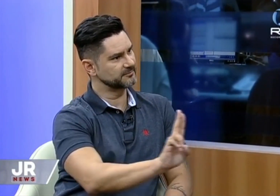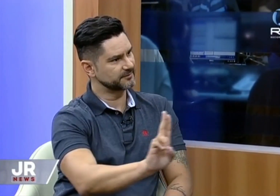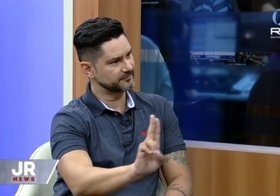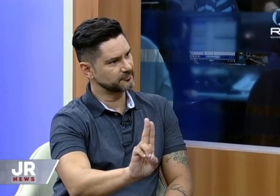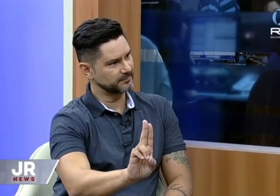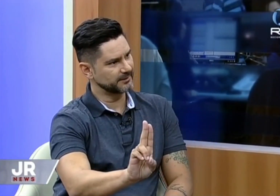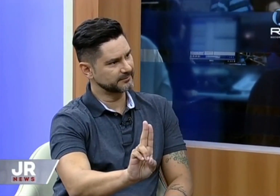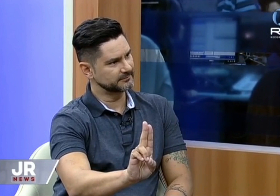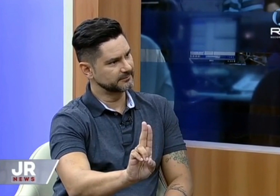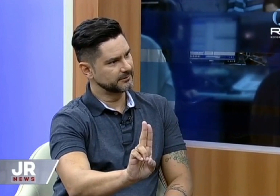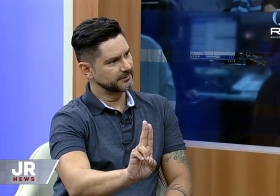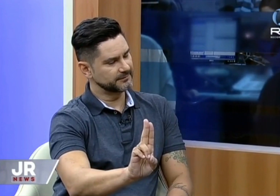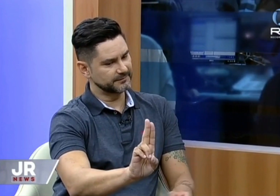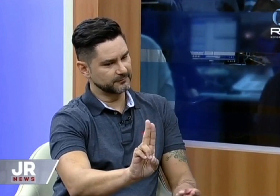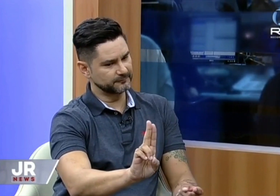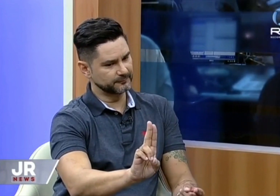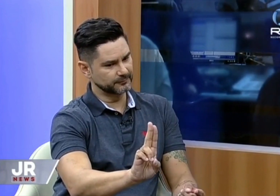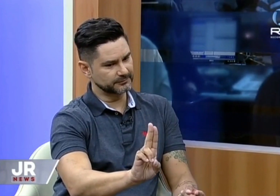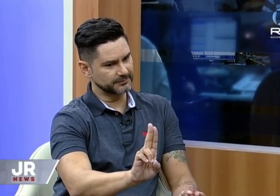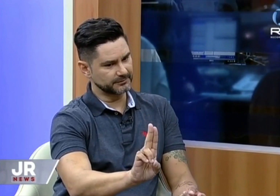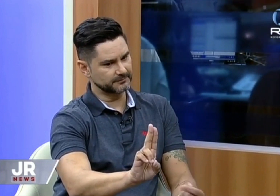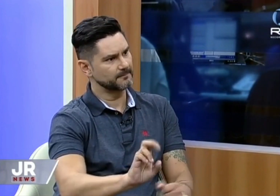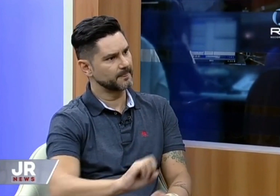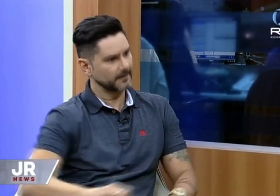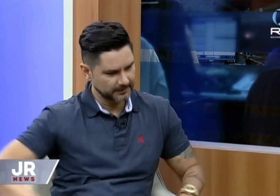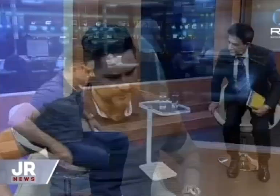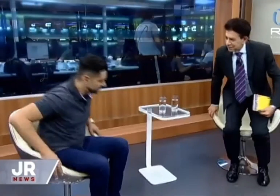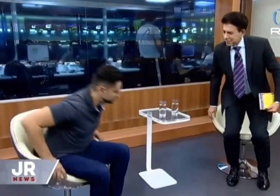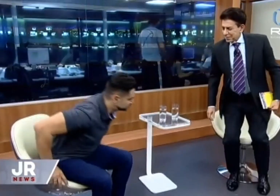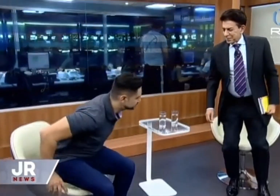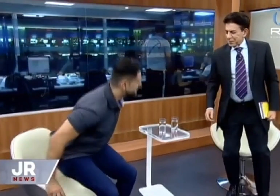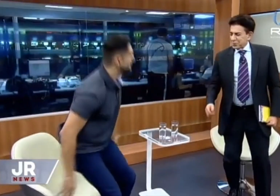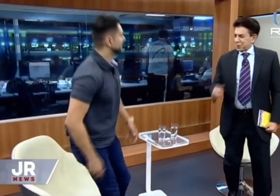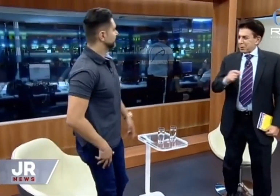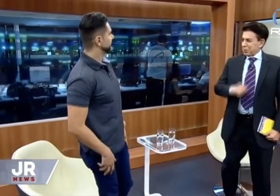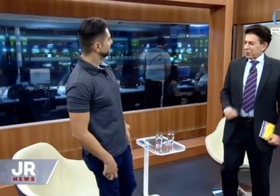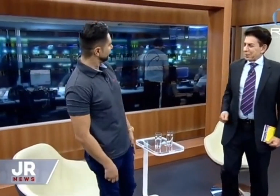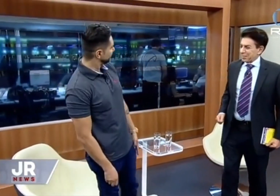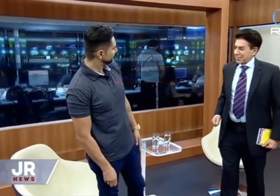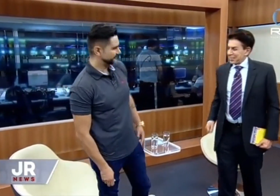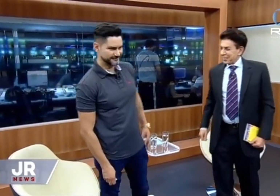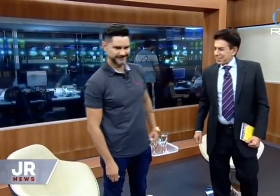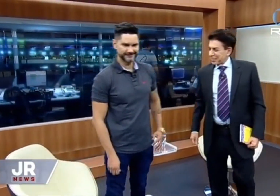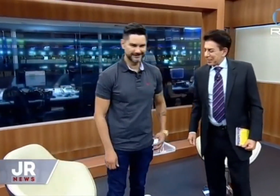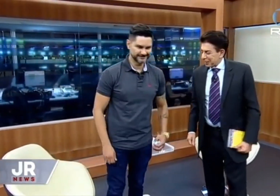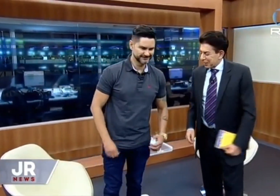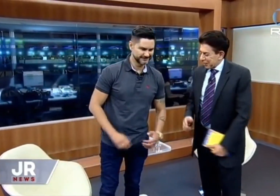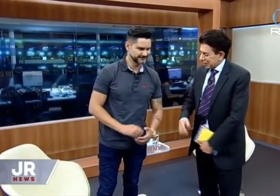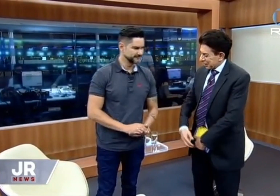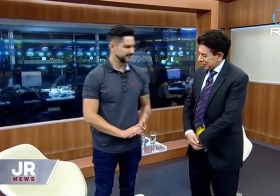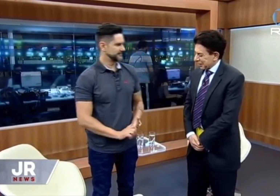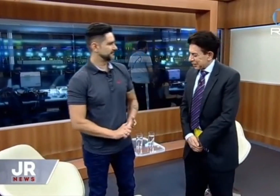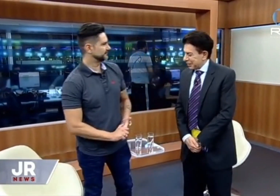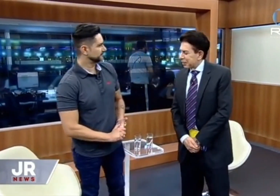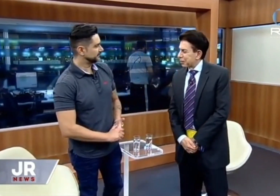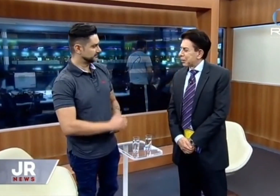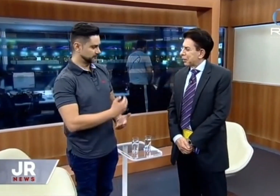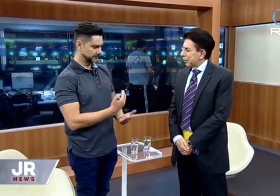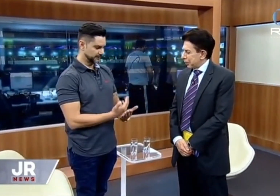uma frase completa. Se eu for... Podemos ficar de pé, lá? Claro. Acho que seria melhor. Claro. Fácil, sim. Então,